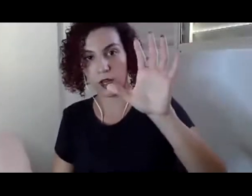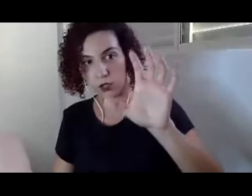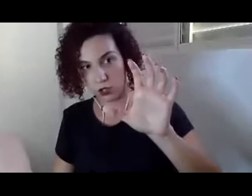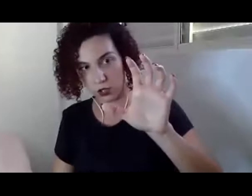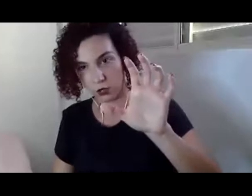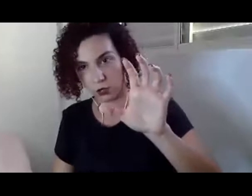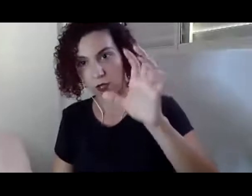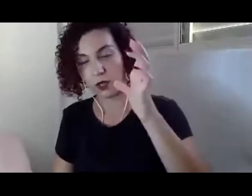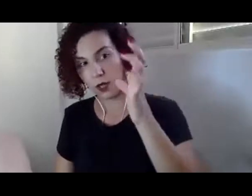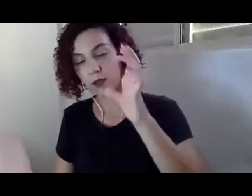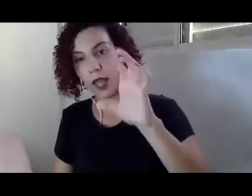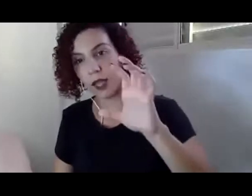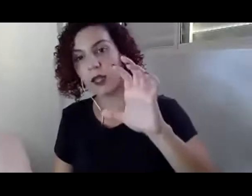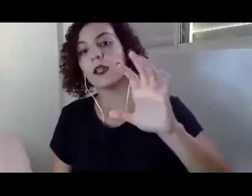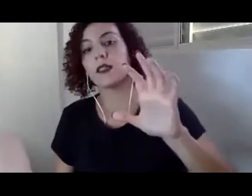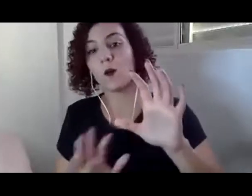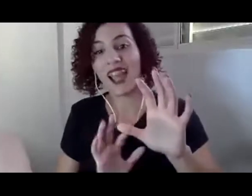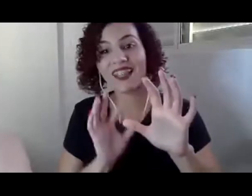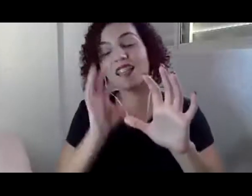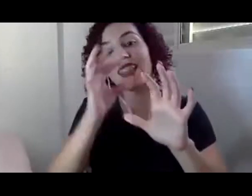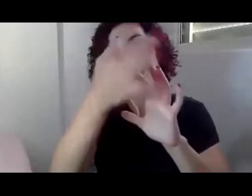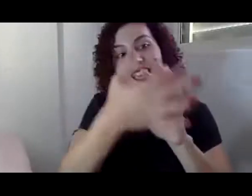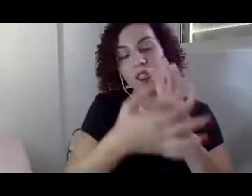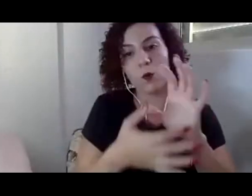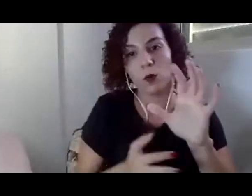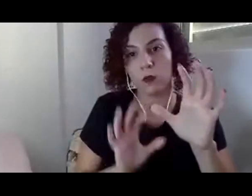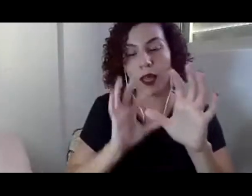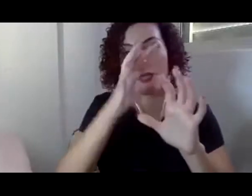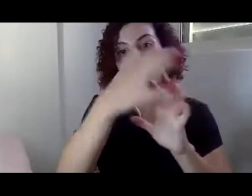é diferente disso, tá? Então, cada